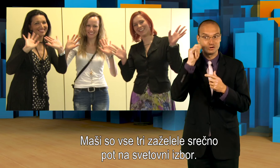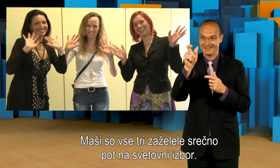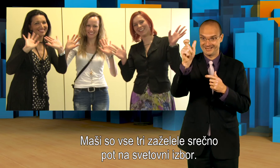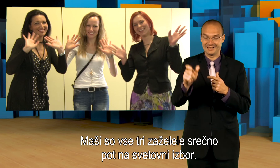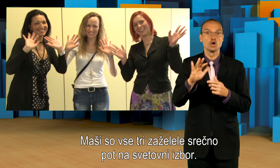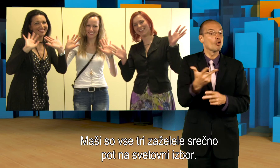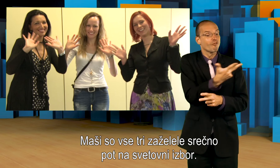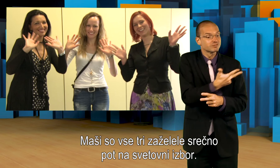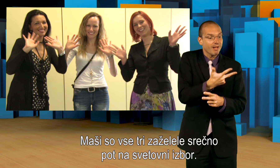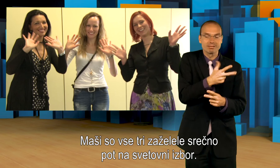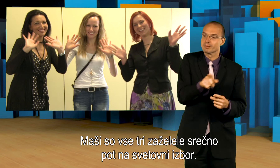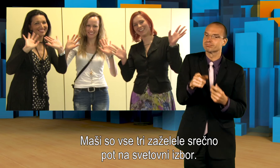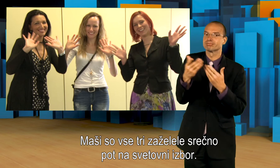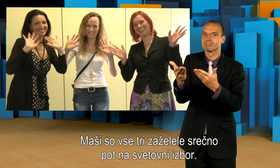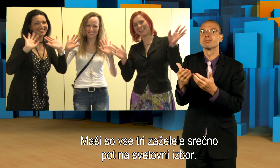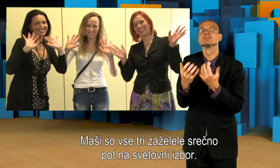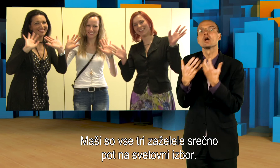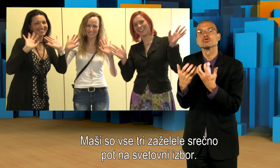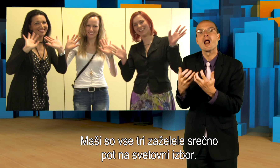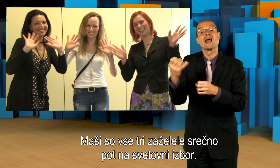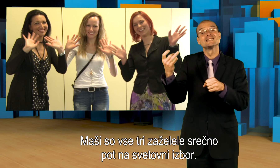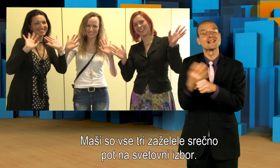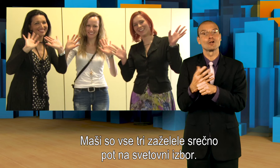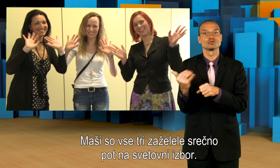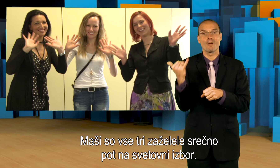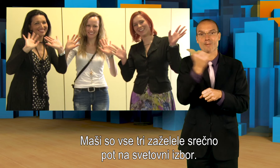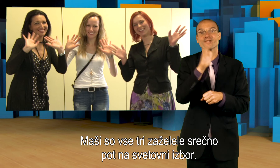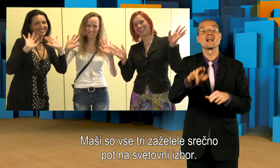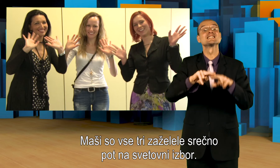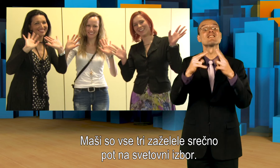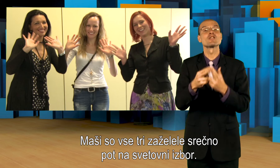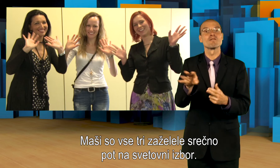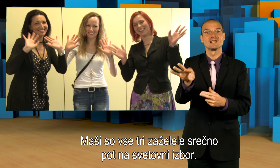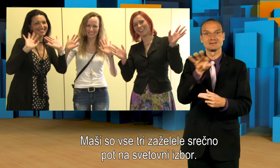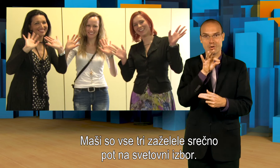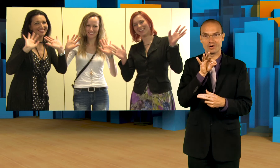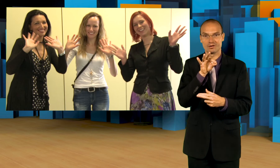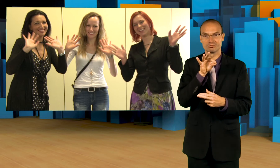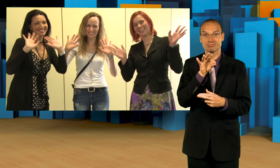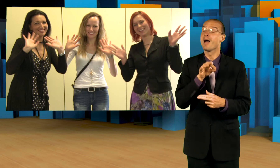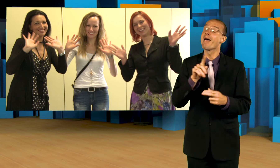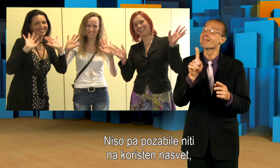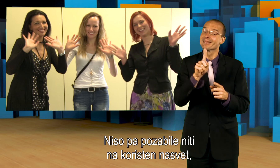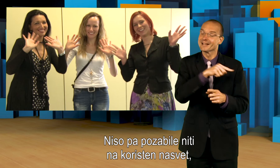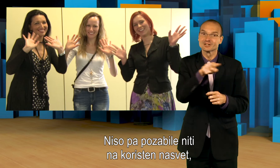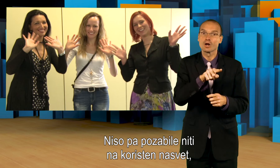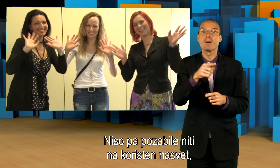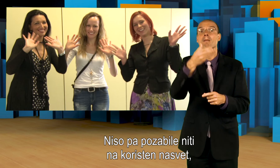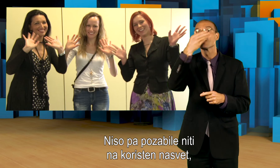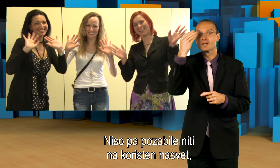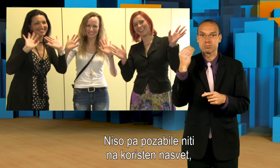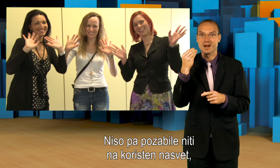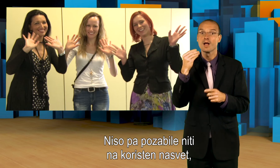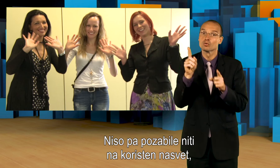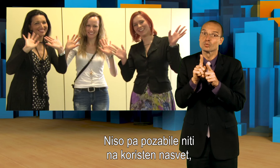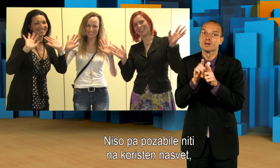Maši so vse tri zaželele srečno pot na svetovni izbor, niso pa pozabile niti na koristen nasvet, saj ji vse želijo čim